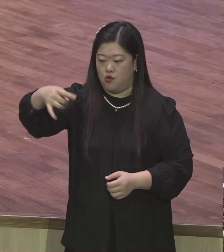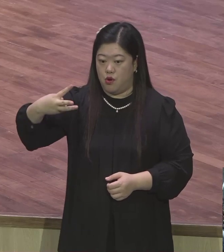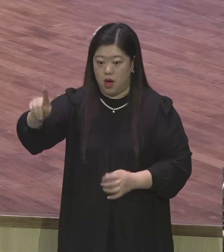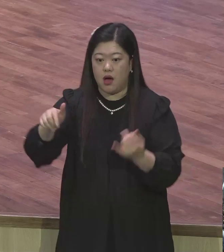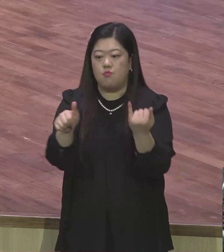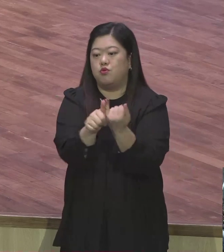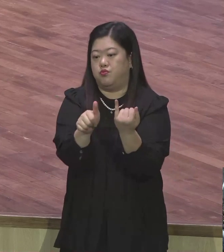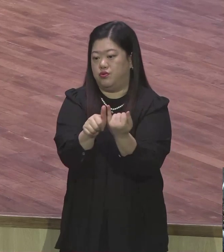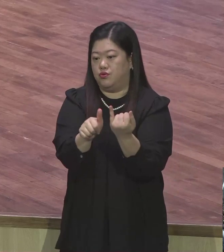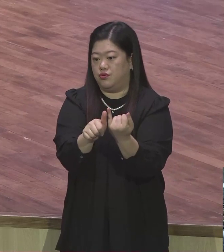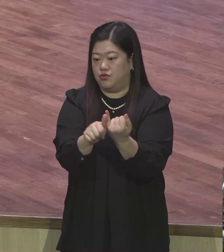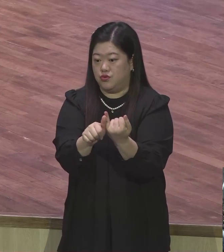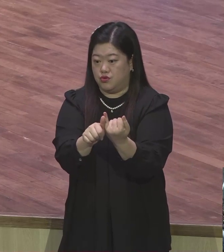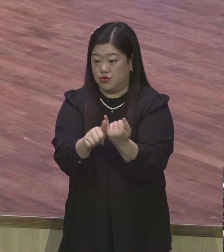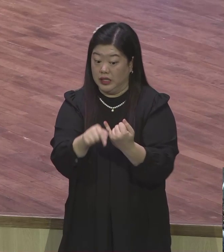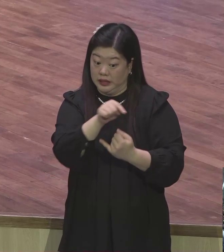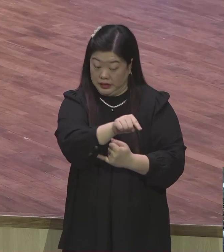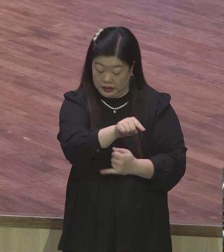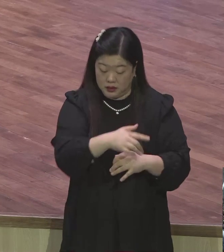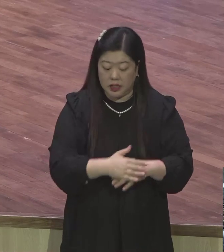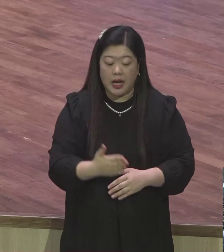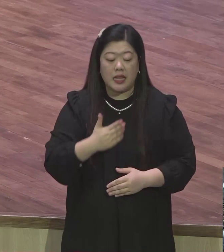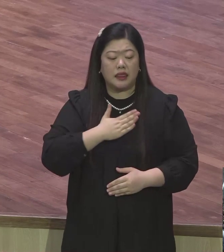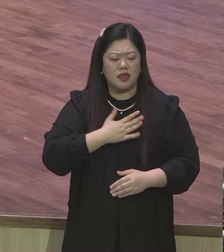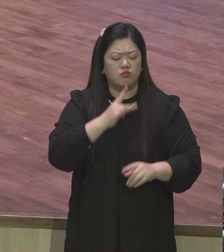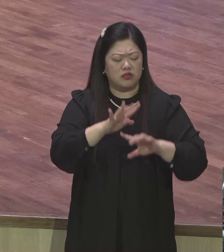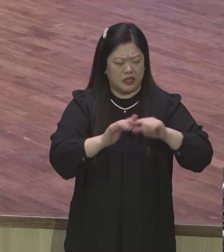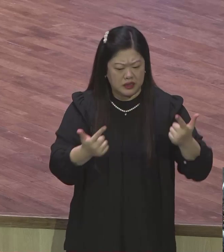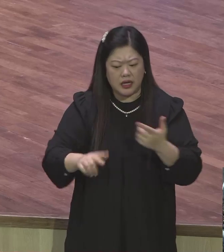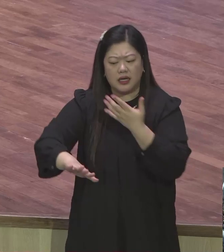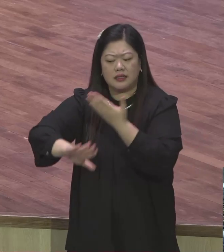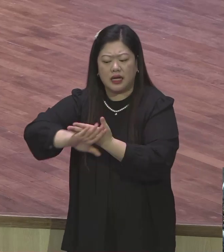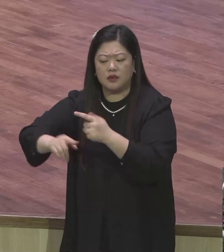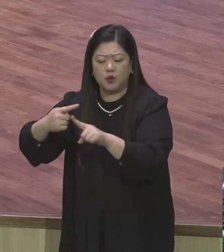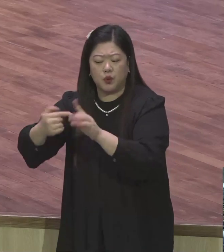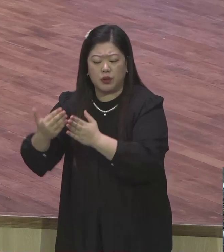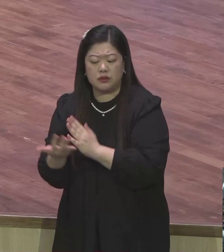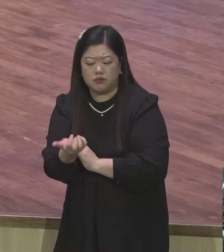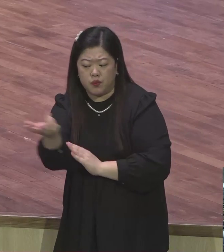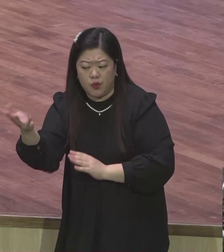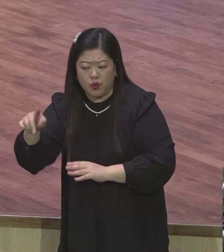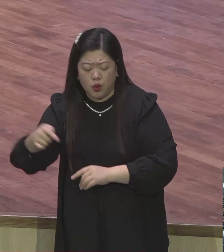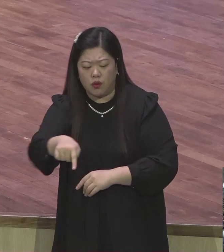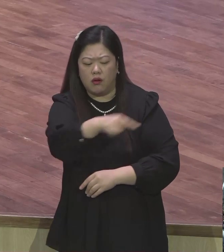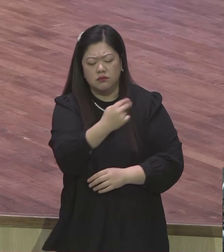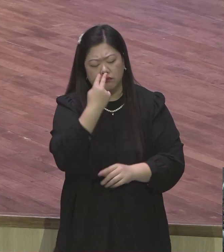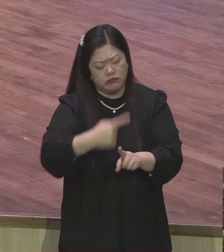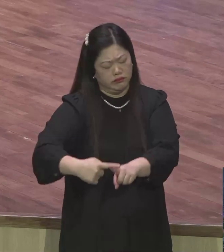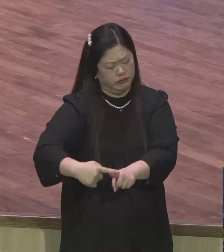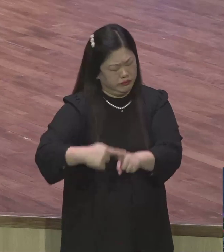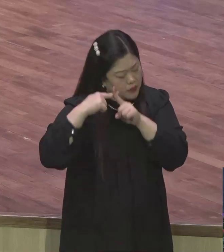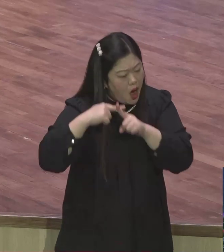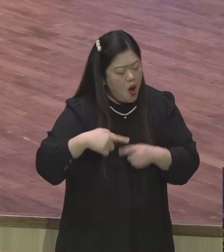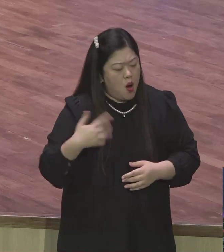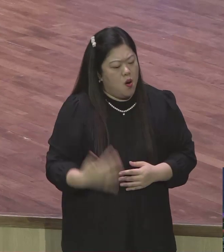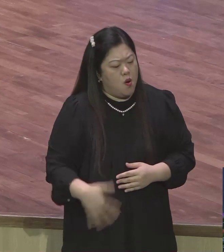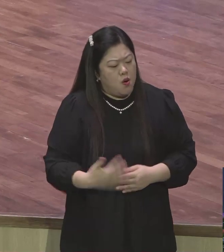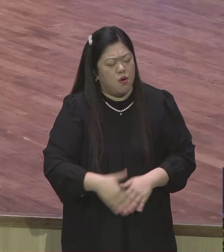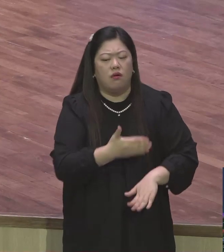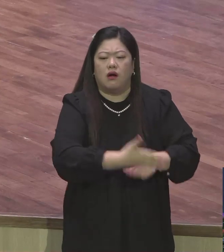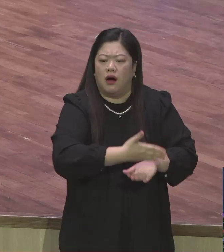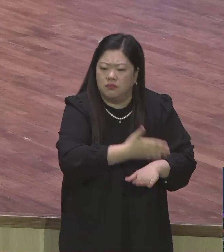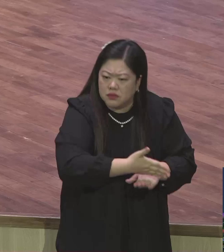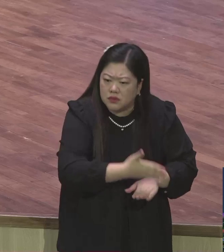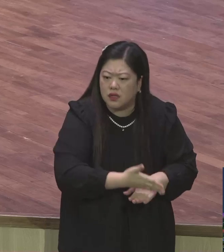내어놓았나니 나뿐 아니라 이방인의 모든 교회도 그들에게 감사하느니라. 바울은 브리스가 부부를 가리켜서